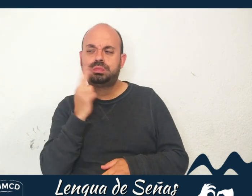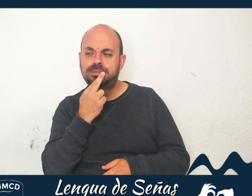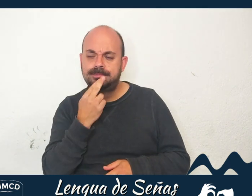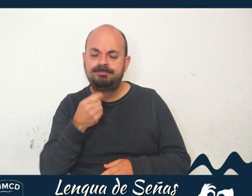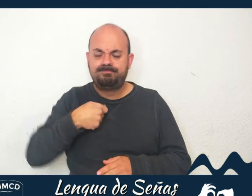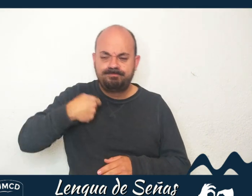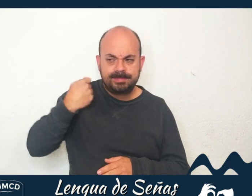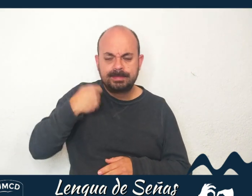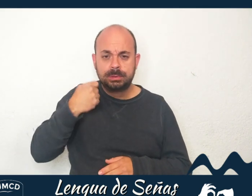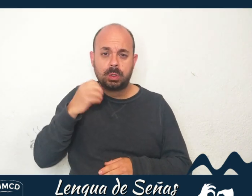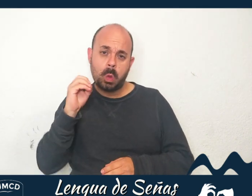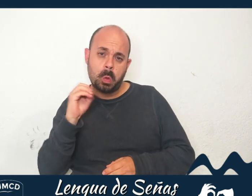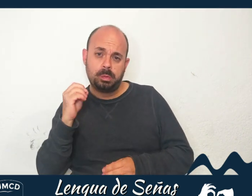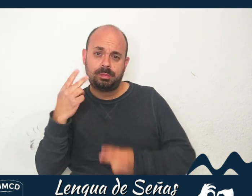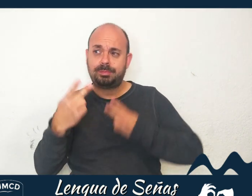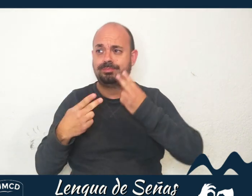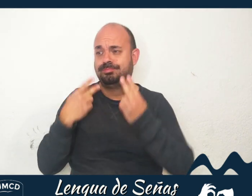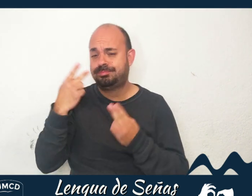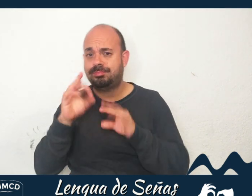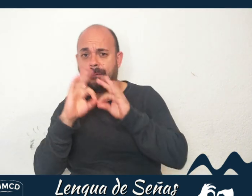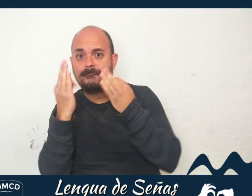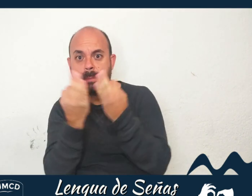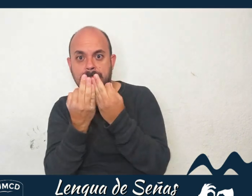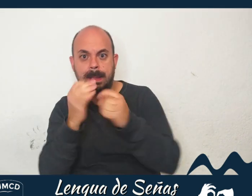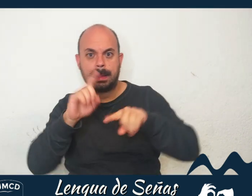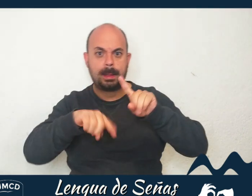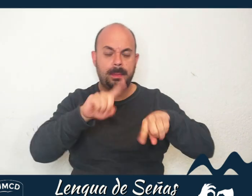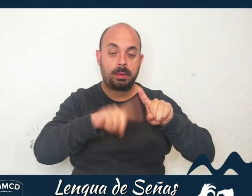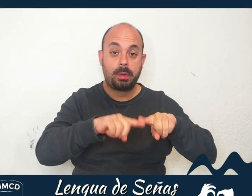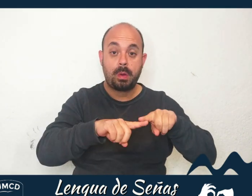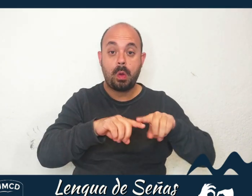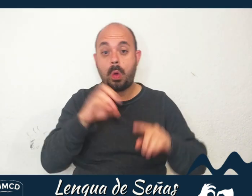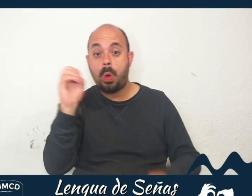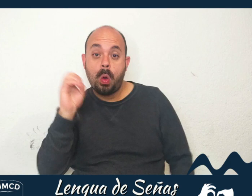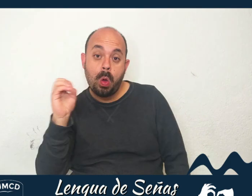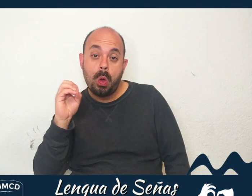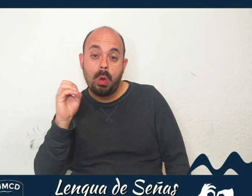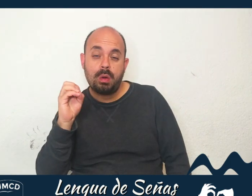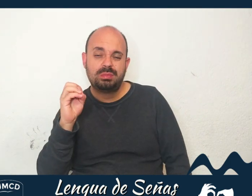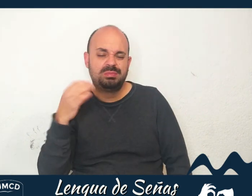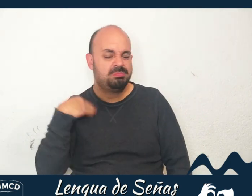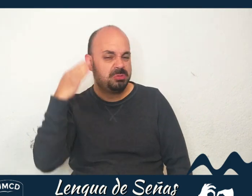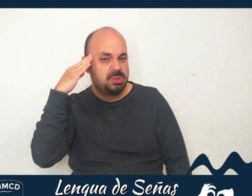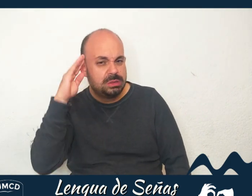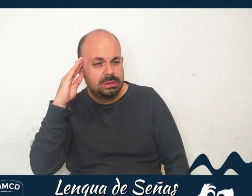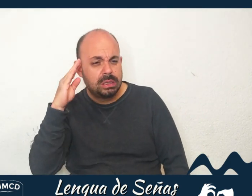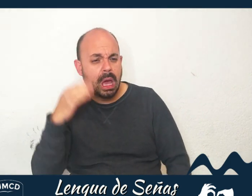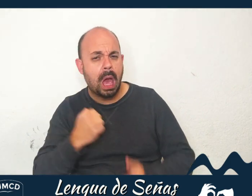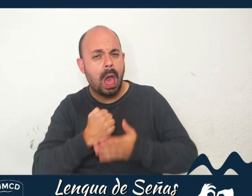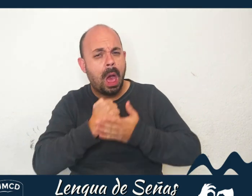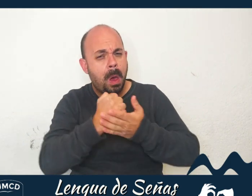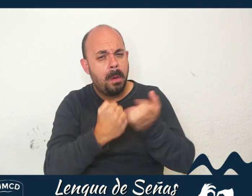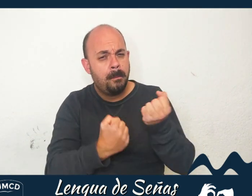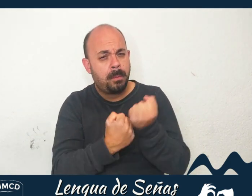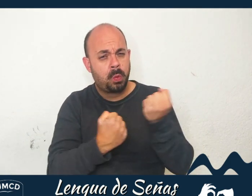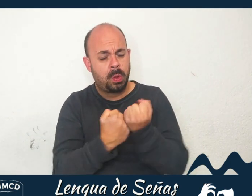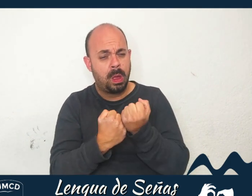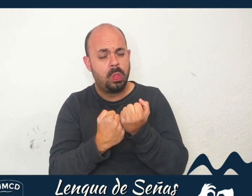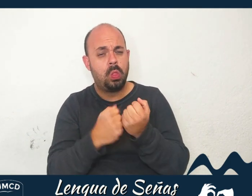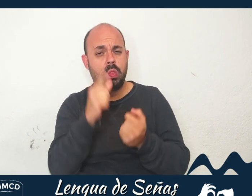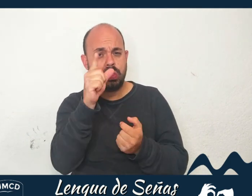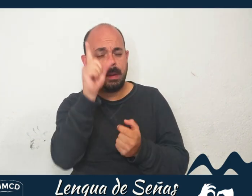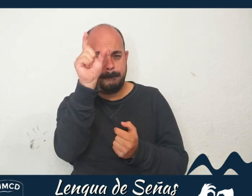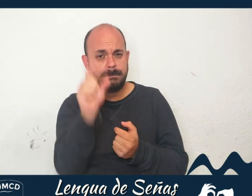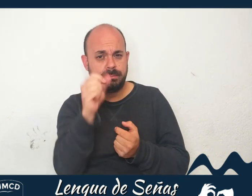restaurante, visitando a alguien en un lugar específico, tal vez en alguna dificultad. En